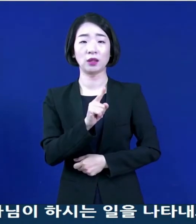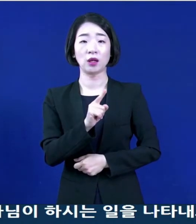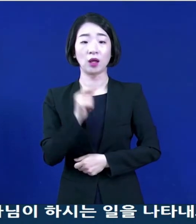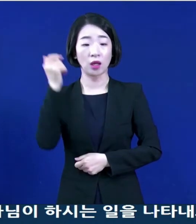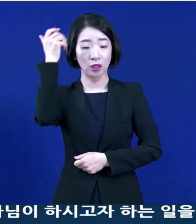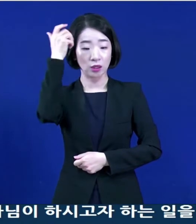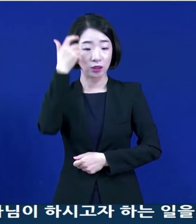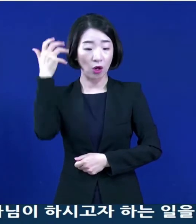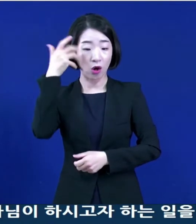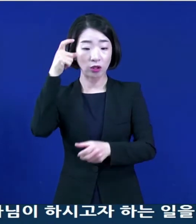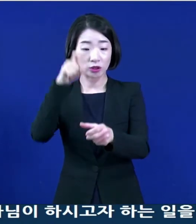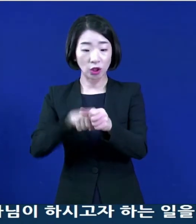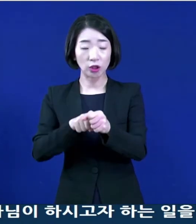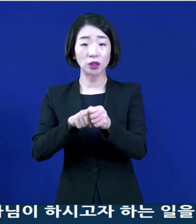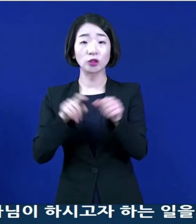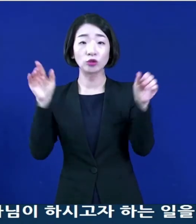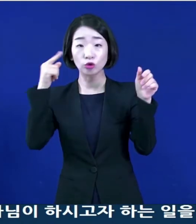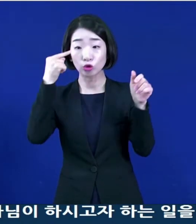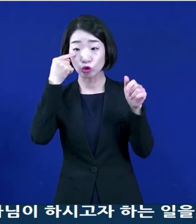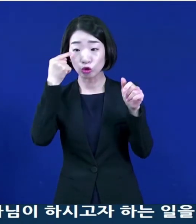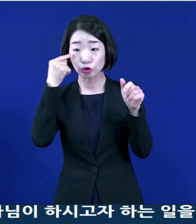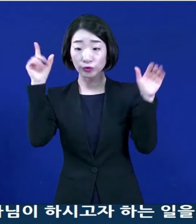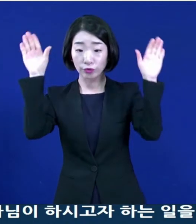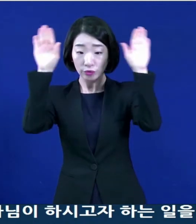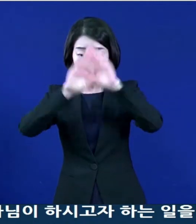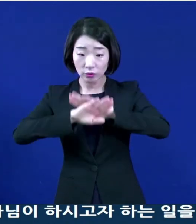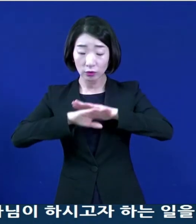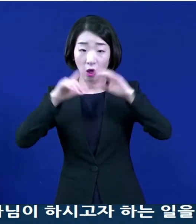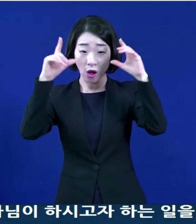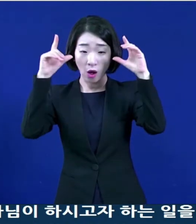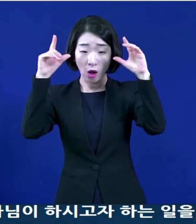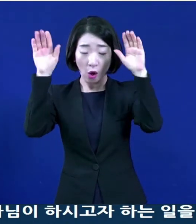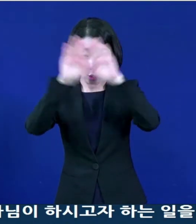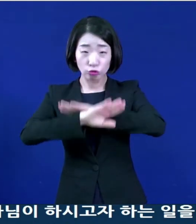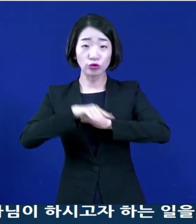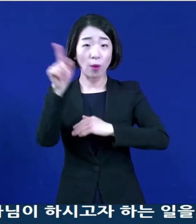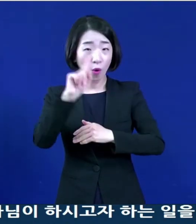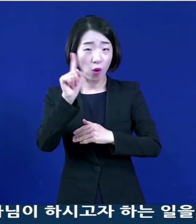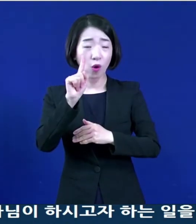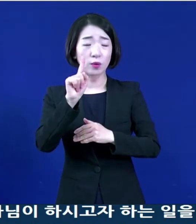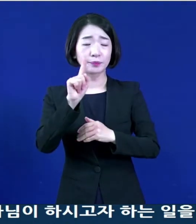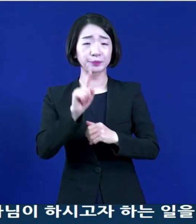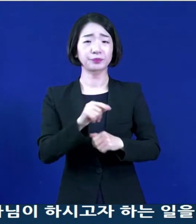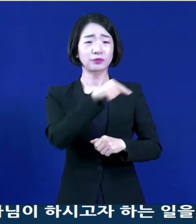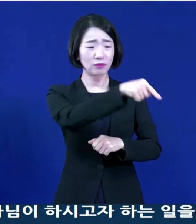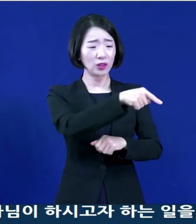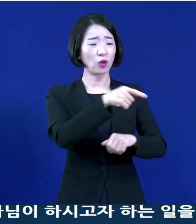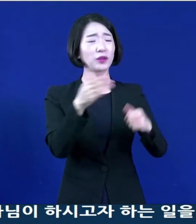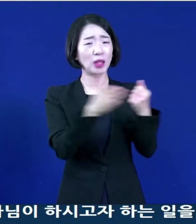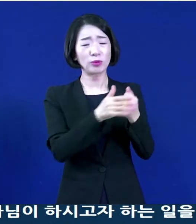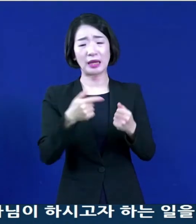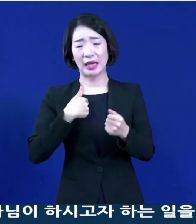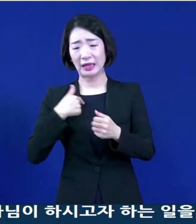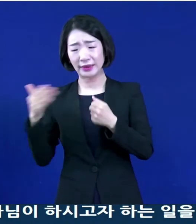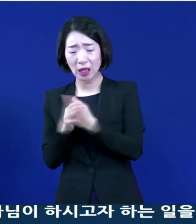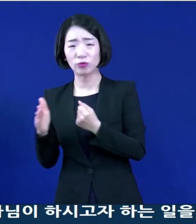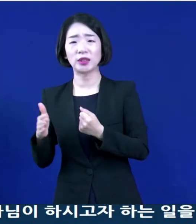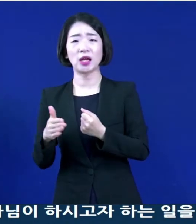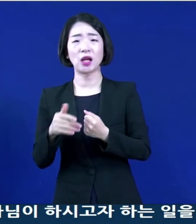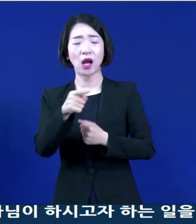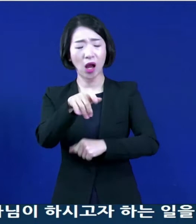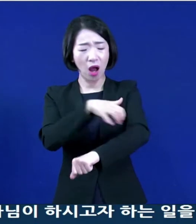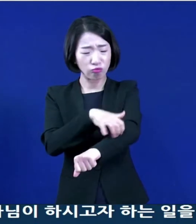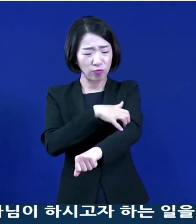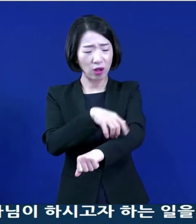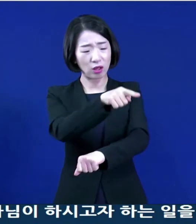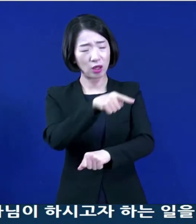뭐냐면 내 탓이냐 남의 탓이냐, 여기에 우리의 불행과 불공평과 부자유의 문제, 나의 모든 불편한 문제를